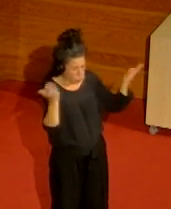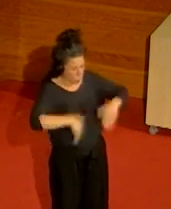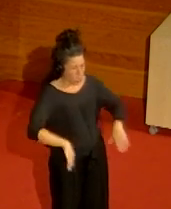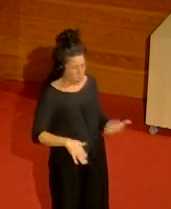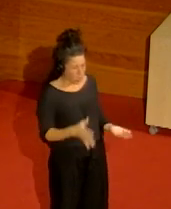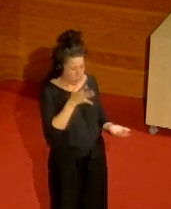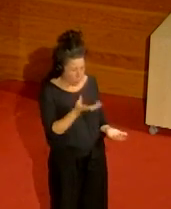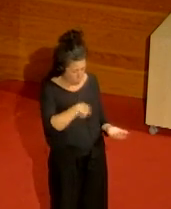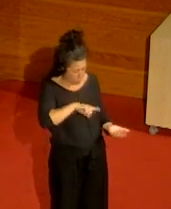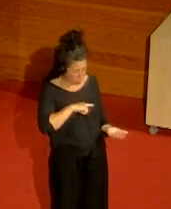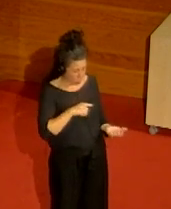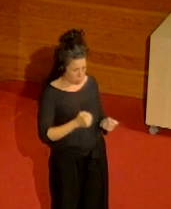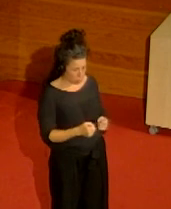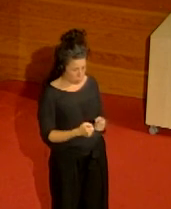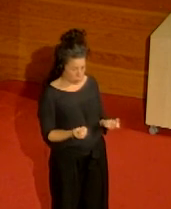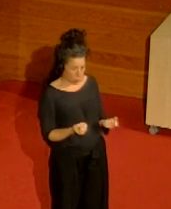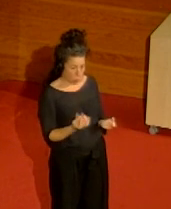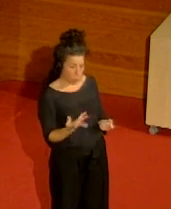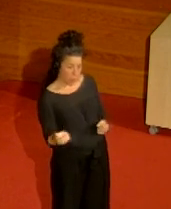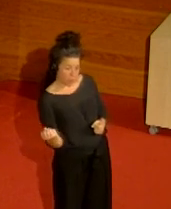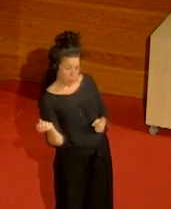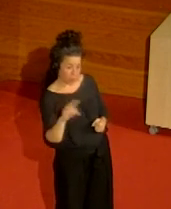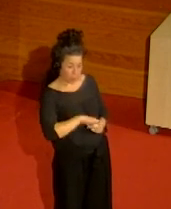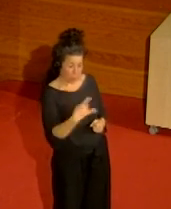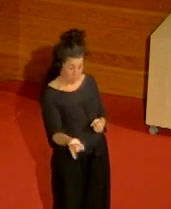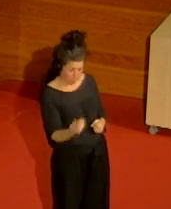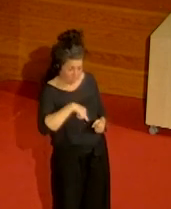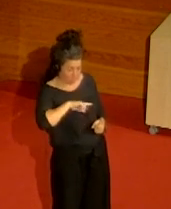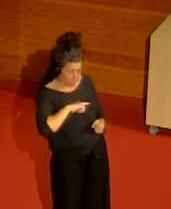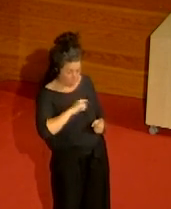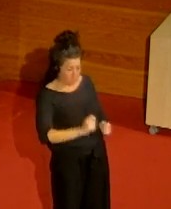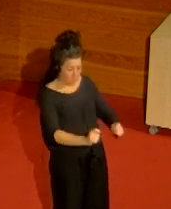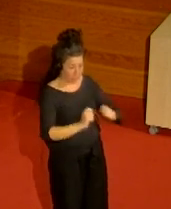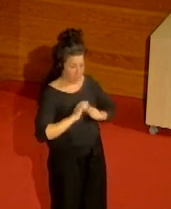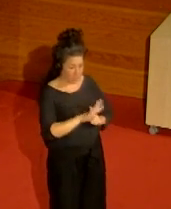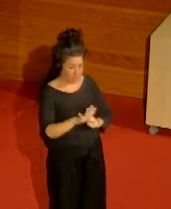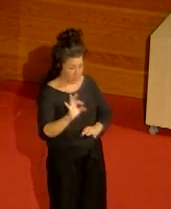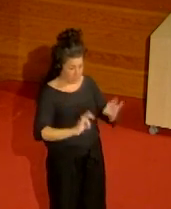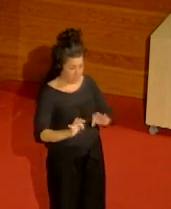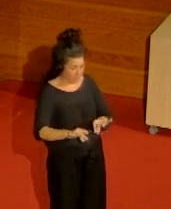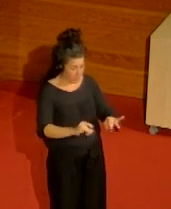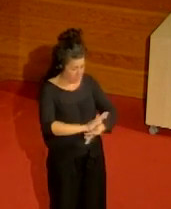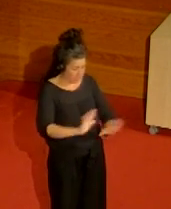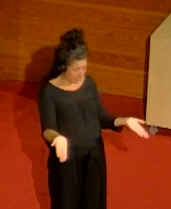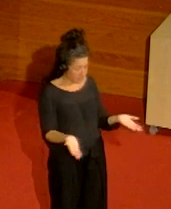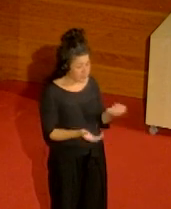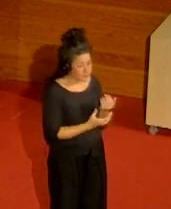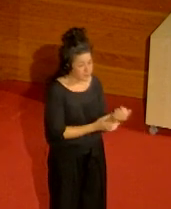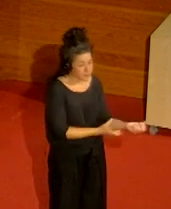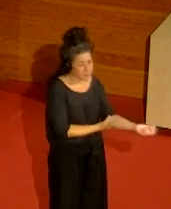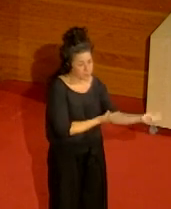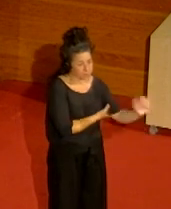siendo el doble numéricamente en cuanto a población les dieran solamente un 45% de la tierra